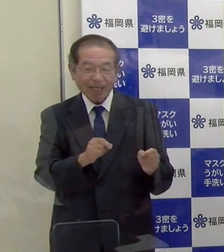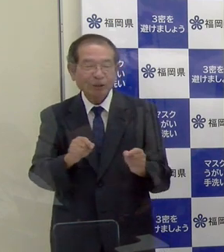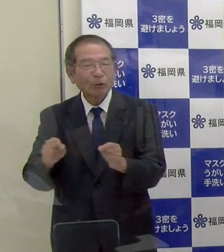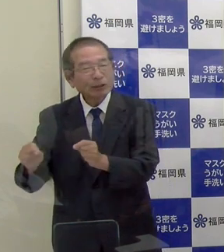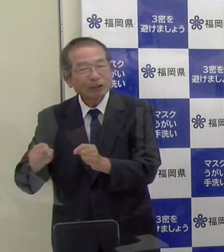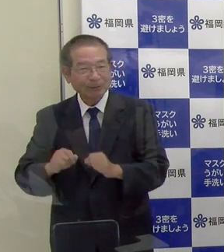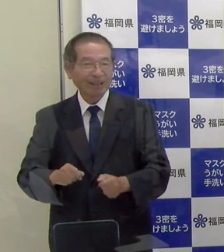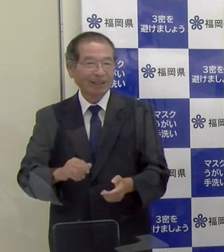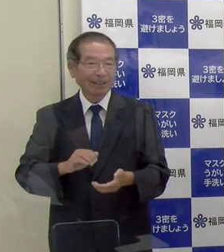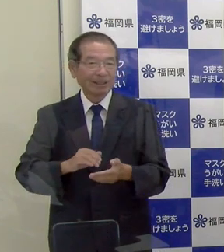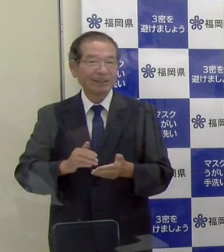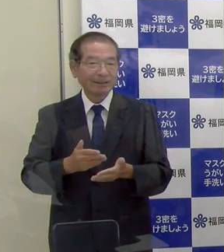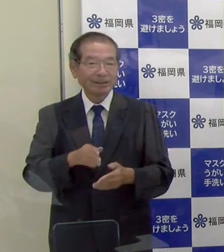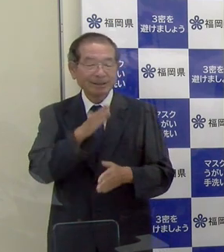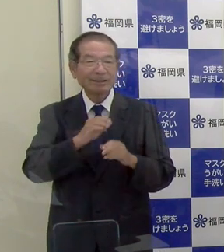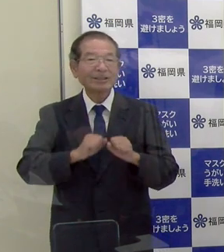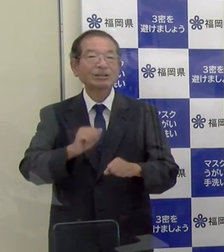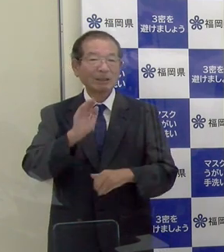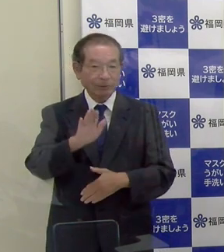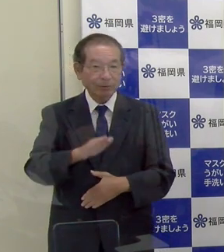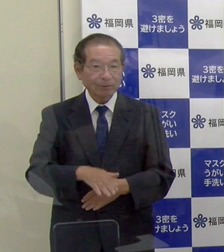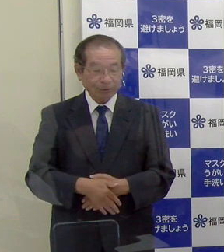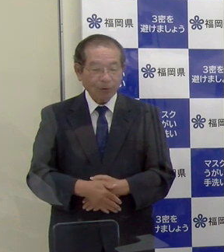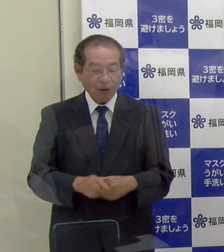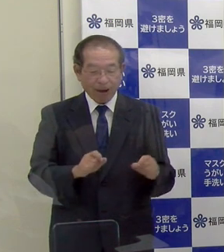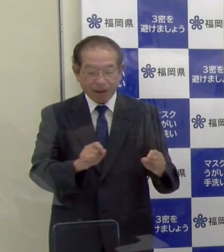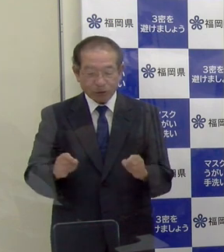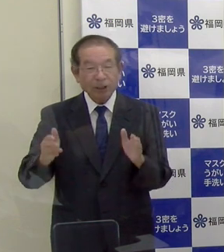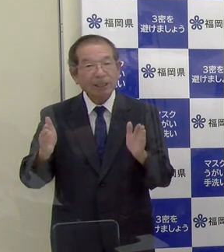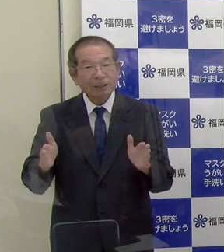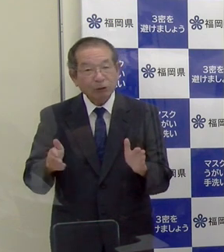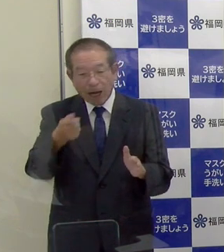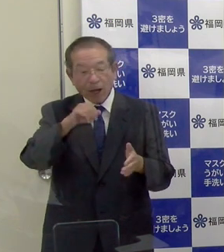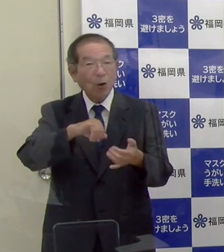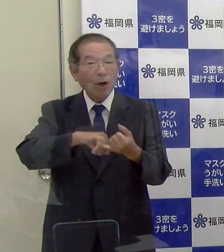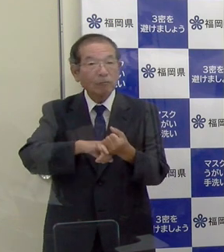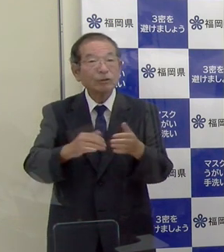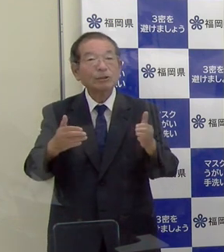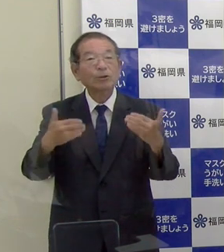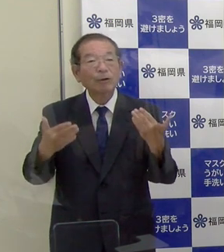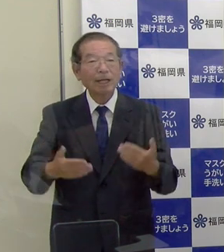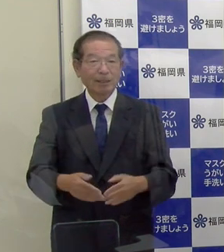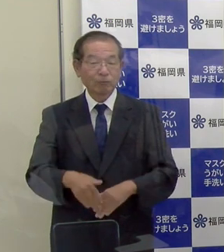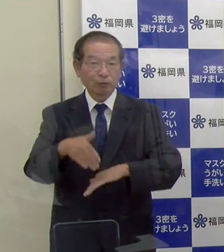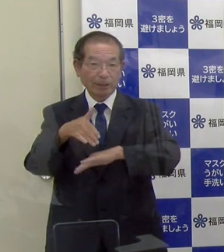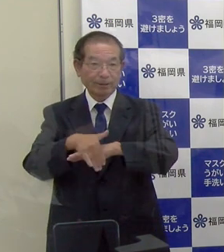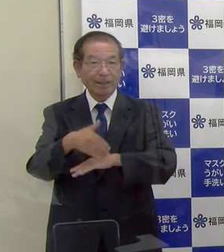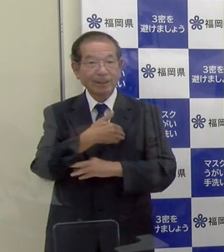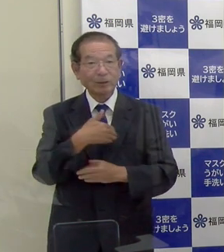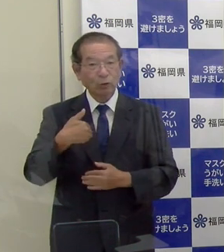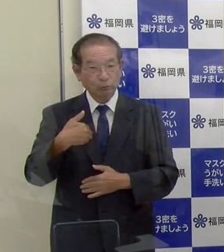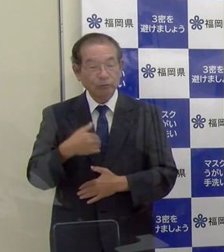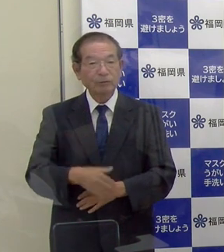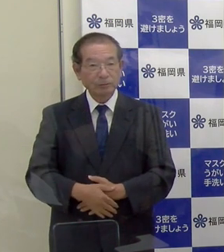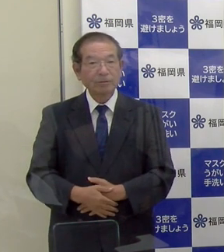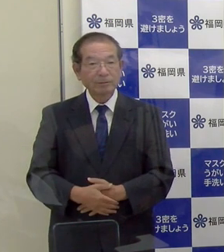いたしますこの延長期間中は予約なしでも設置を受け付けます